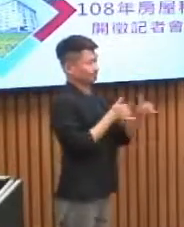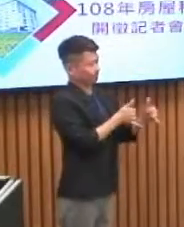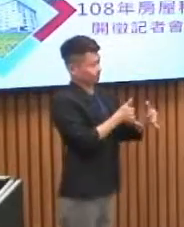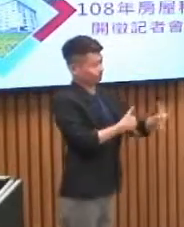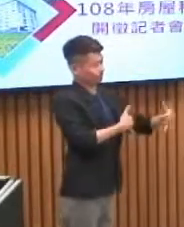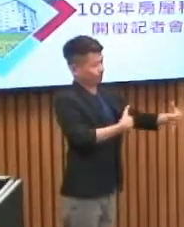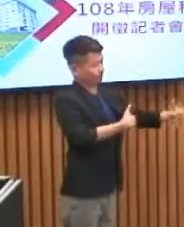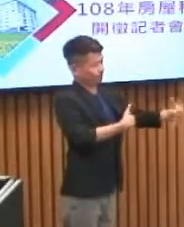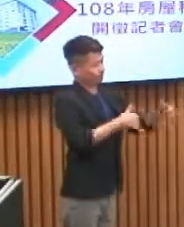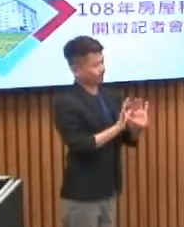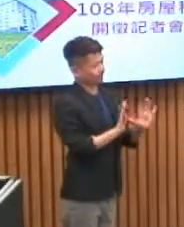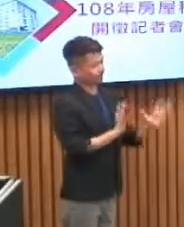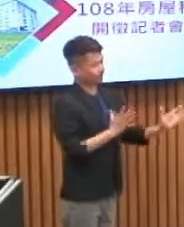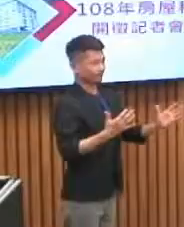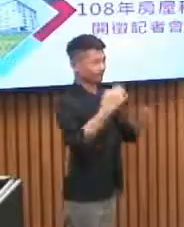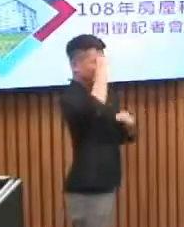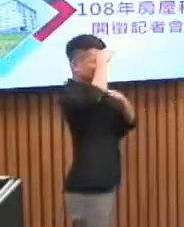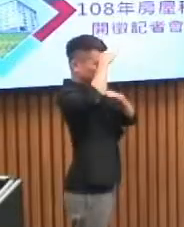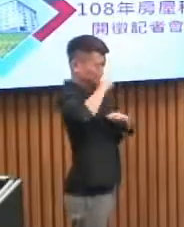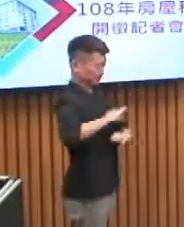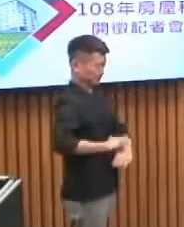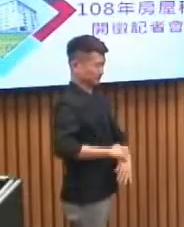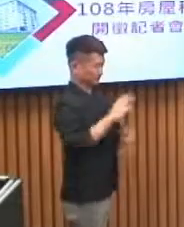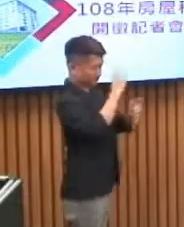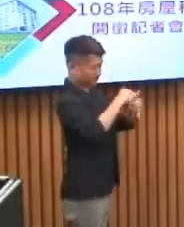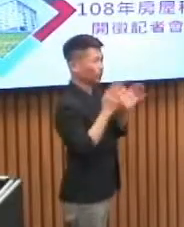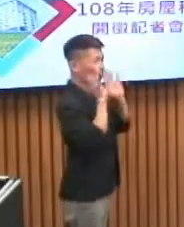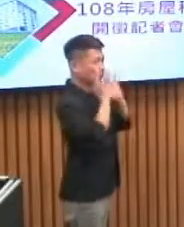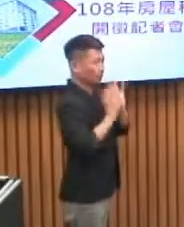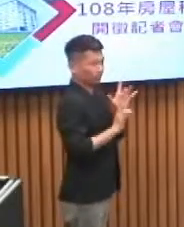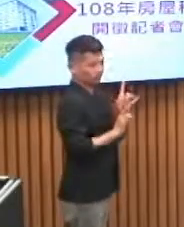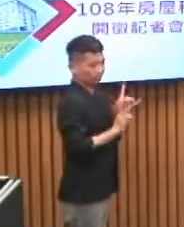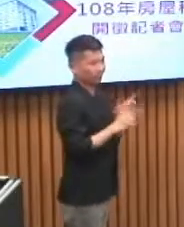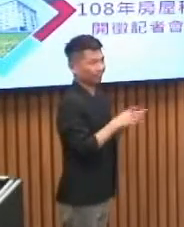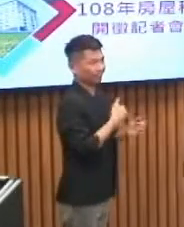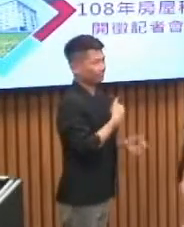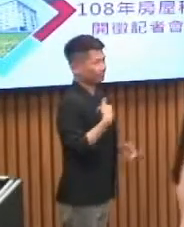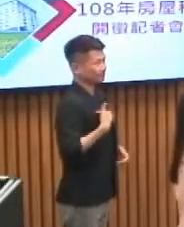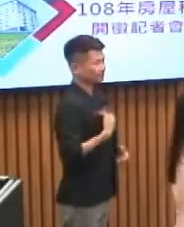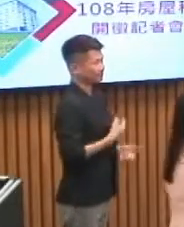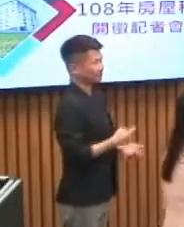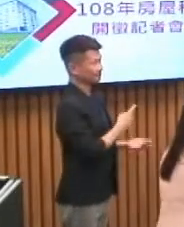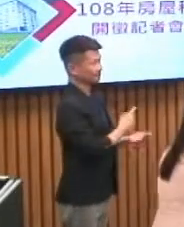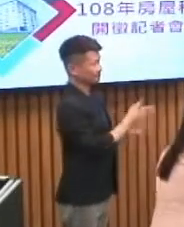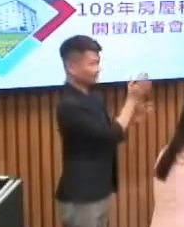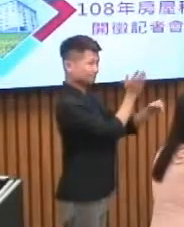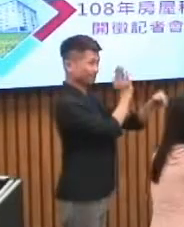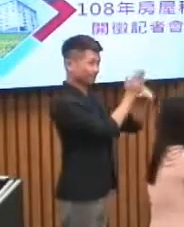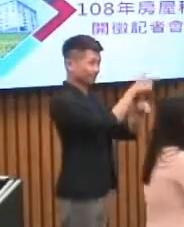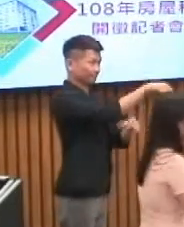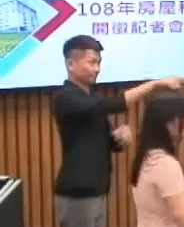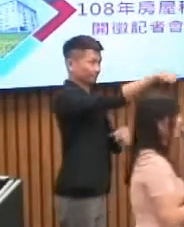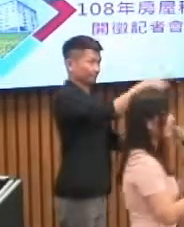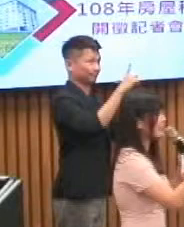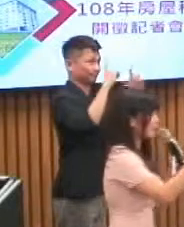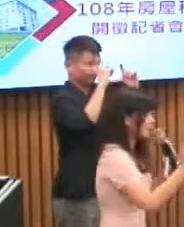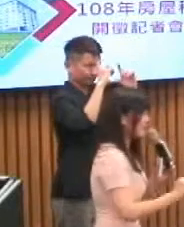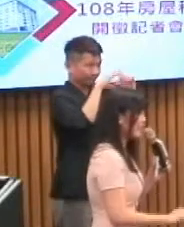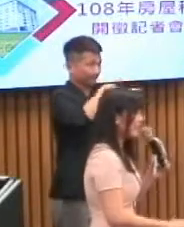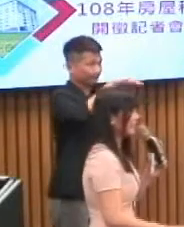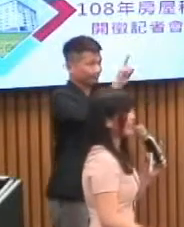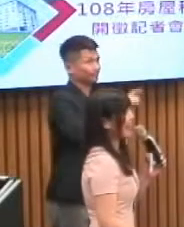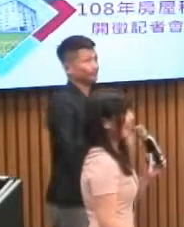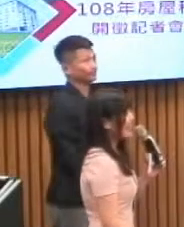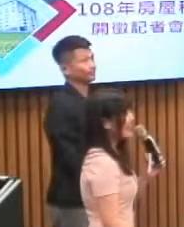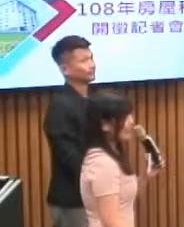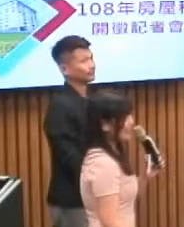会让这个身材比例，听说看起来更加修长苗条。好，那我们各位长官，我们先从中间的媒体朋友们开始，我们先看一下中